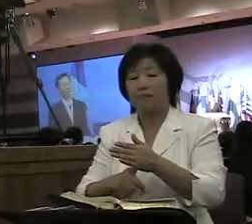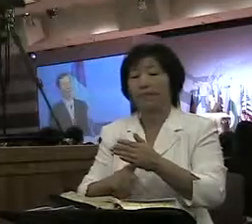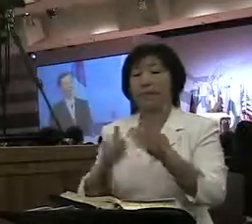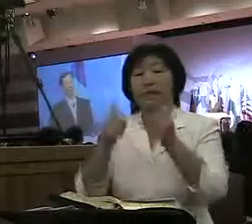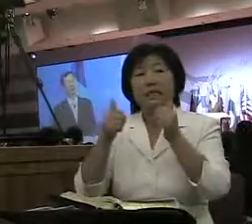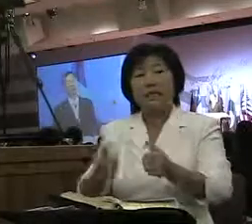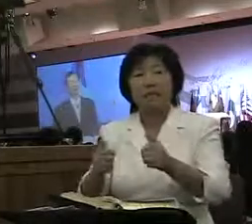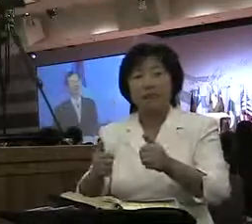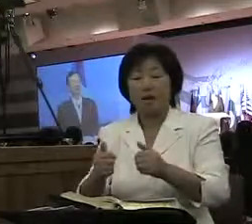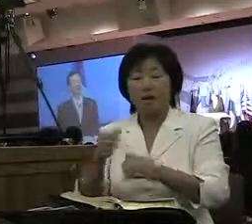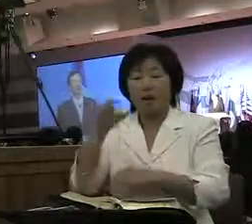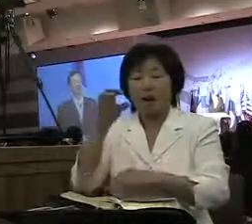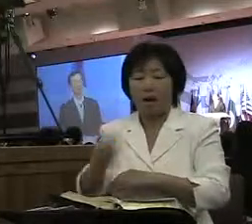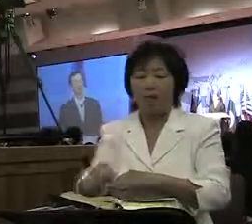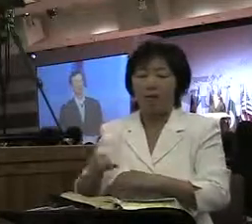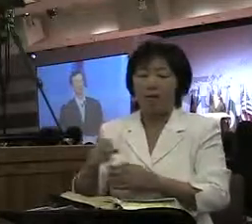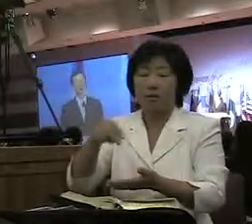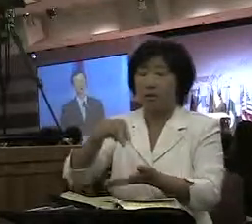재판장 앞에 서는 순간입니다.